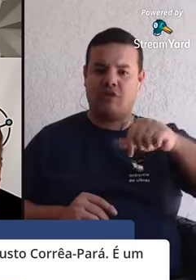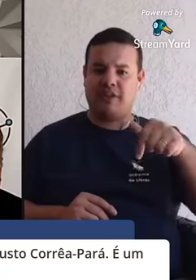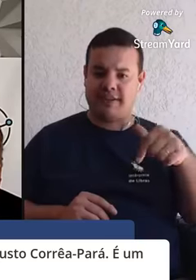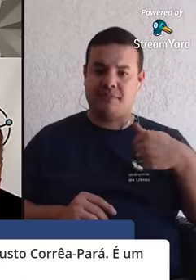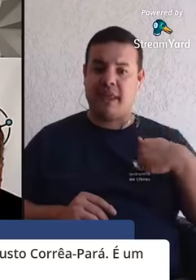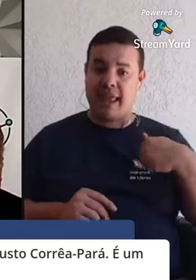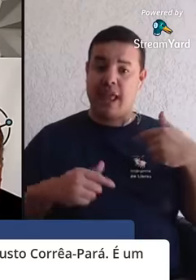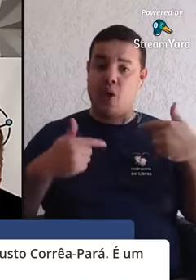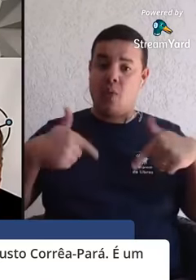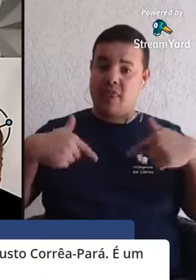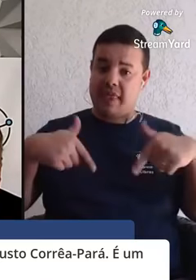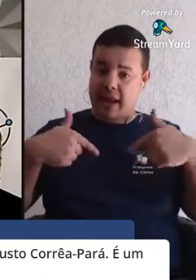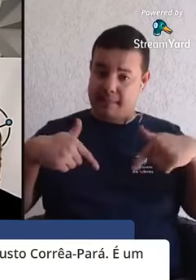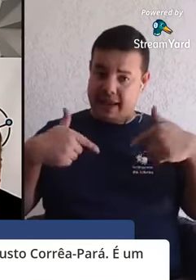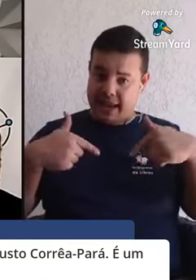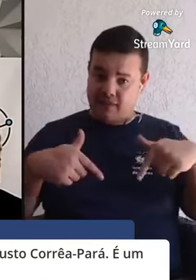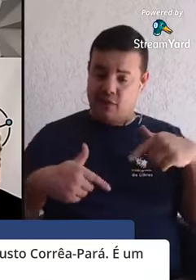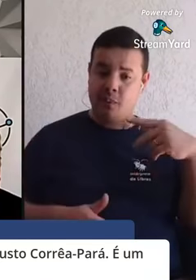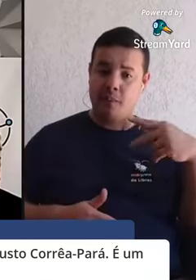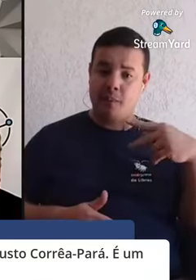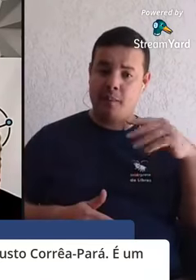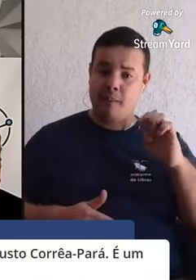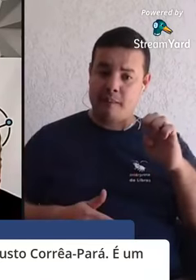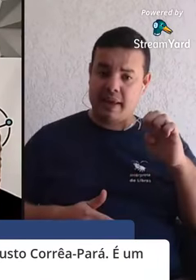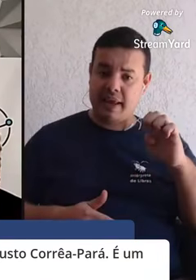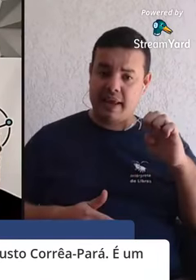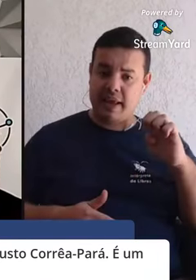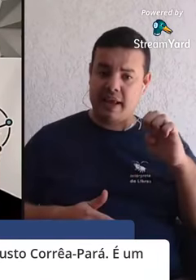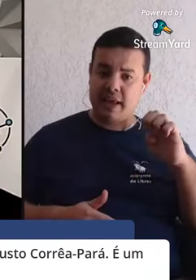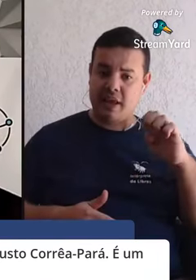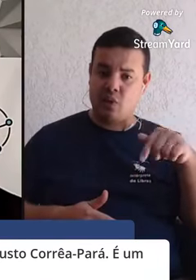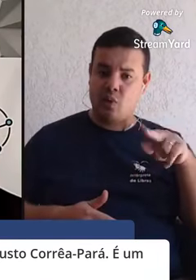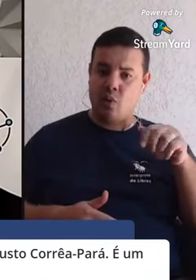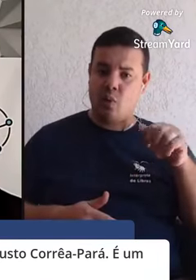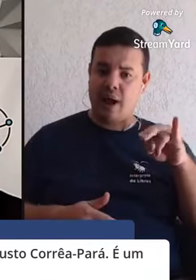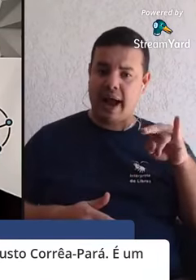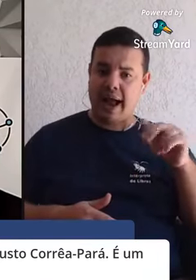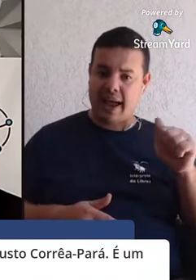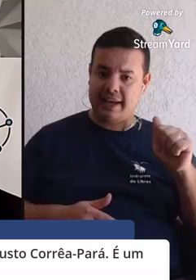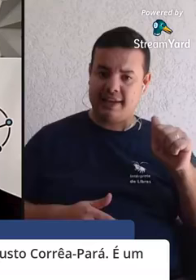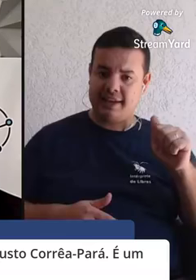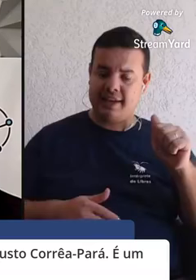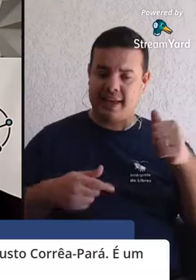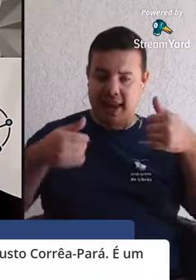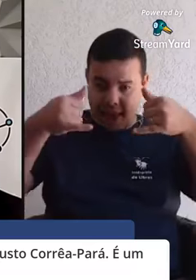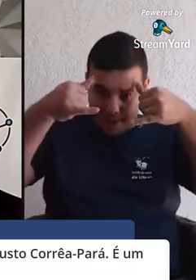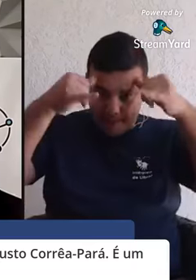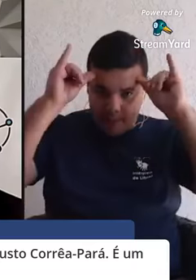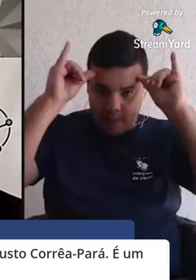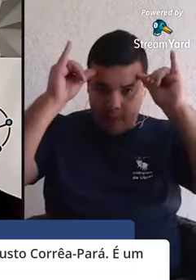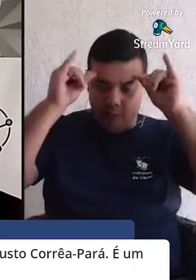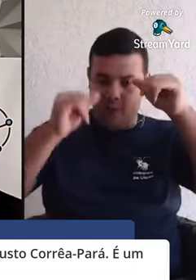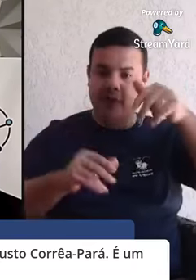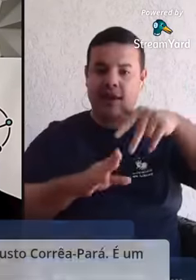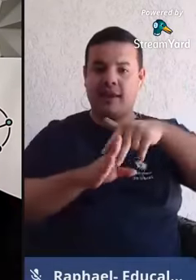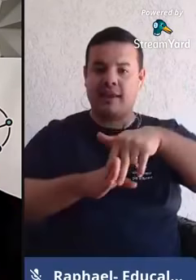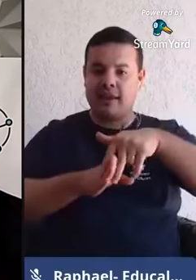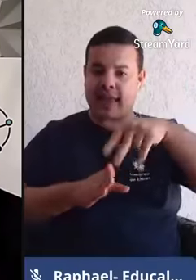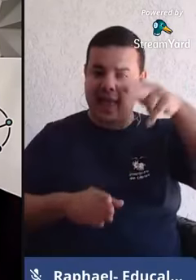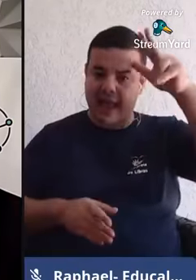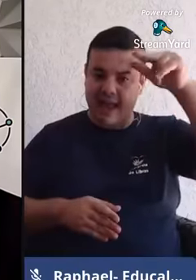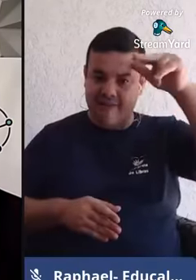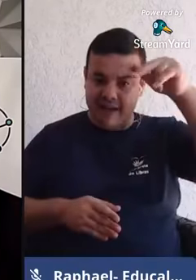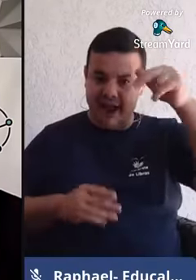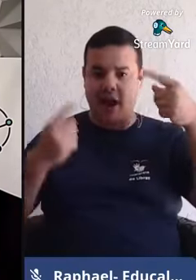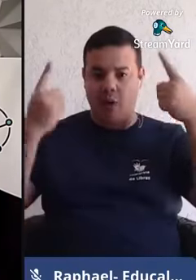Rosso, eu mexia com pecuária. Meu negócio era boi, cavalo, ovelha. Eu mexia com pecuária. E naquela